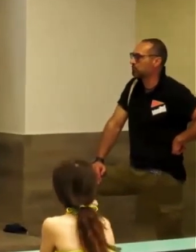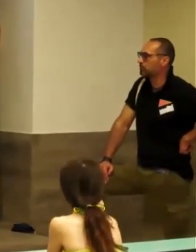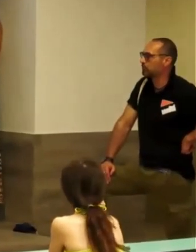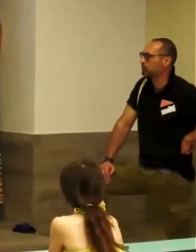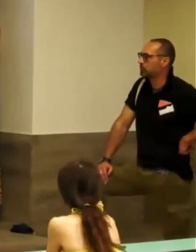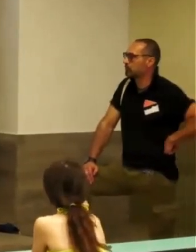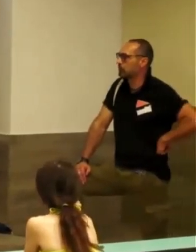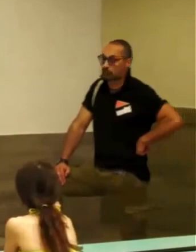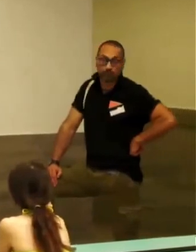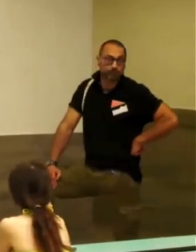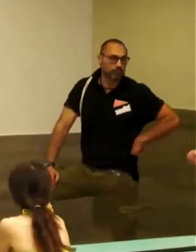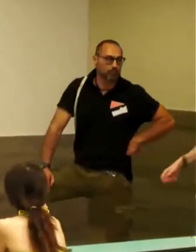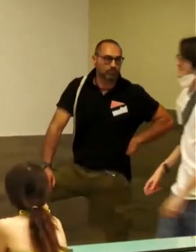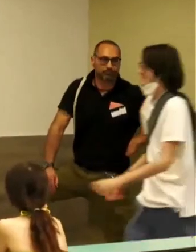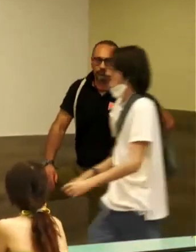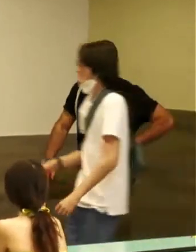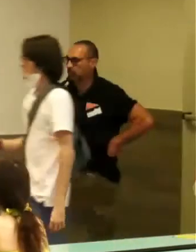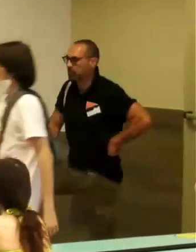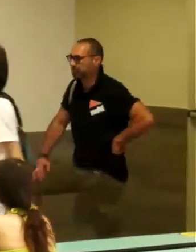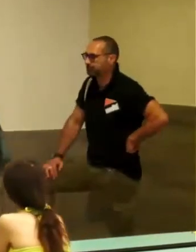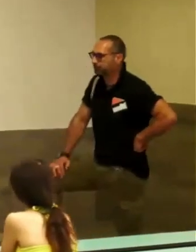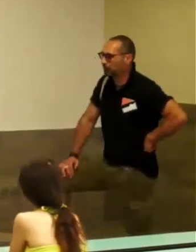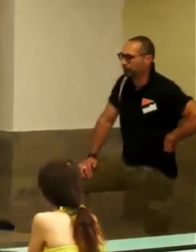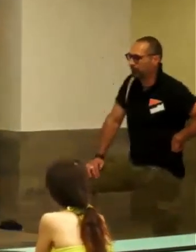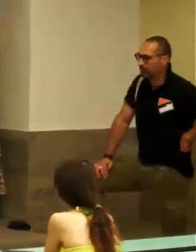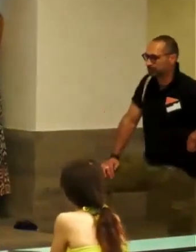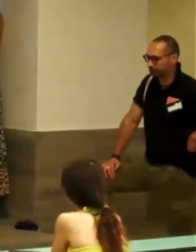No. Eccola, sì, un'altra domanda.